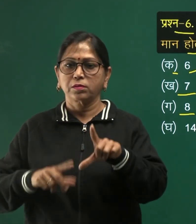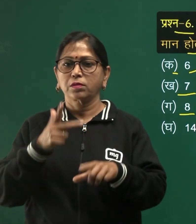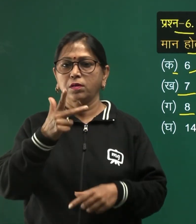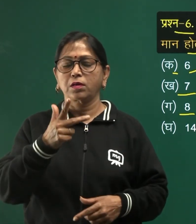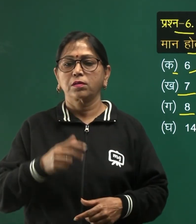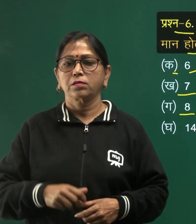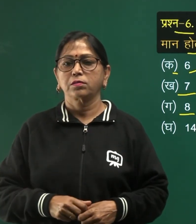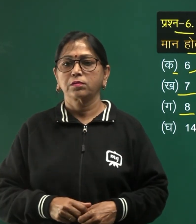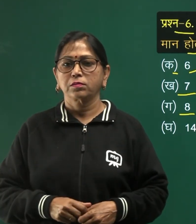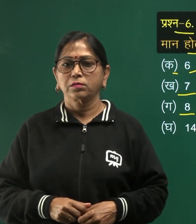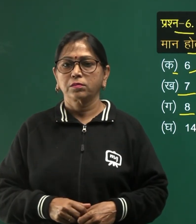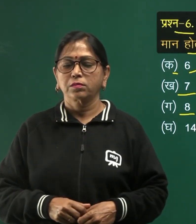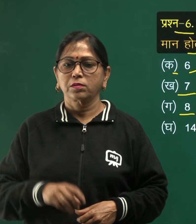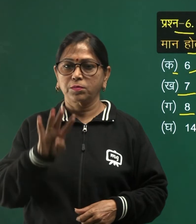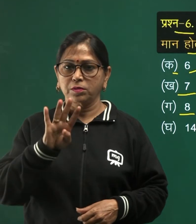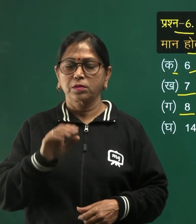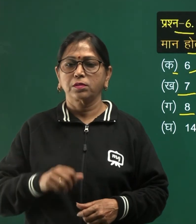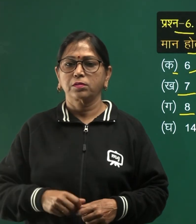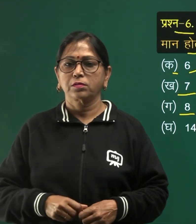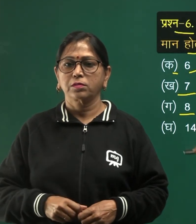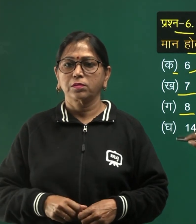नंबर तीन आठ